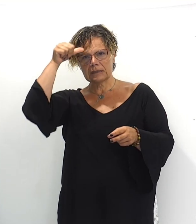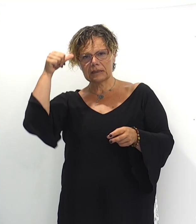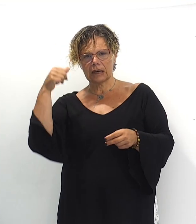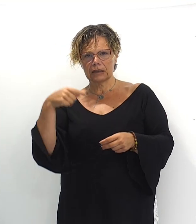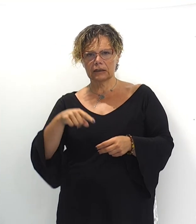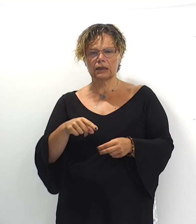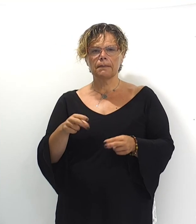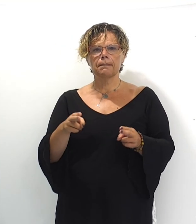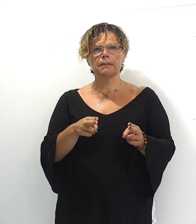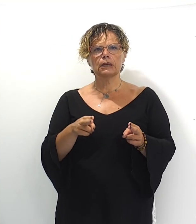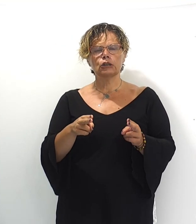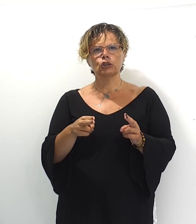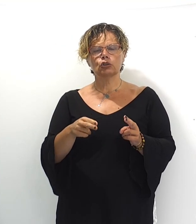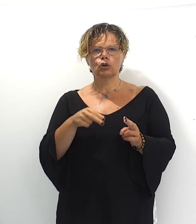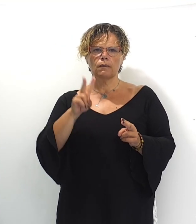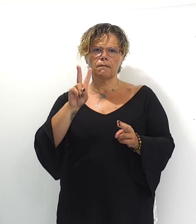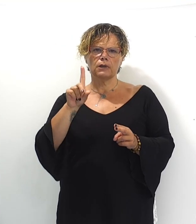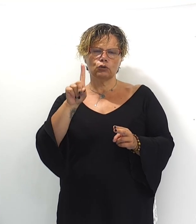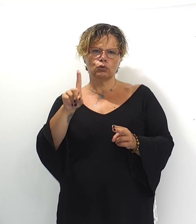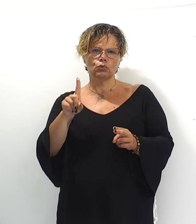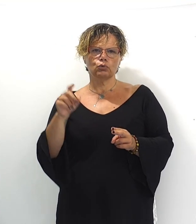del 21 marzo.